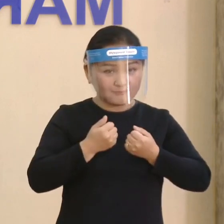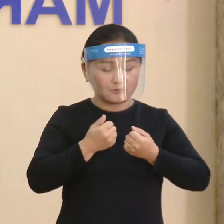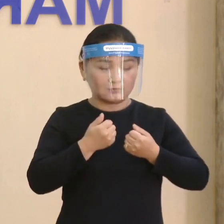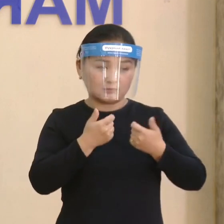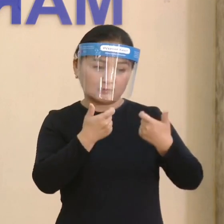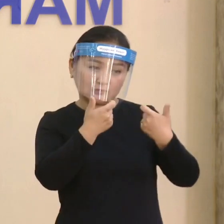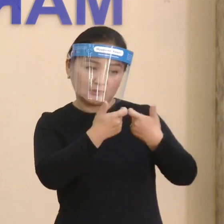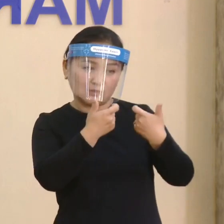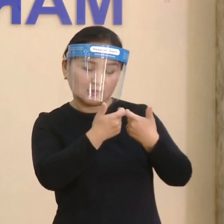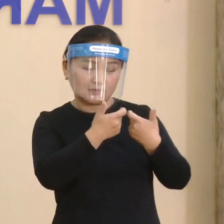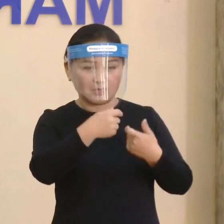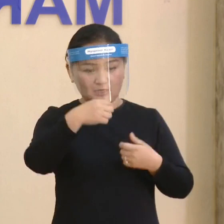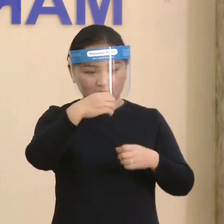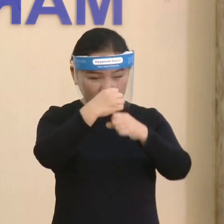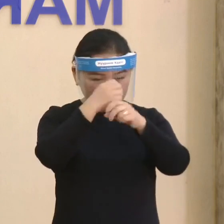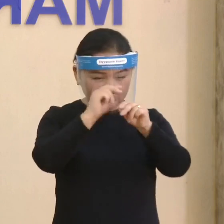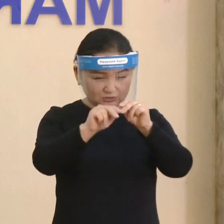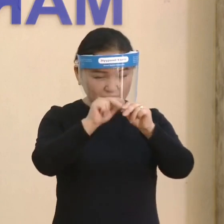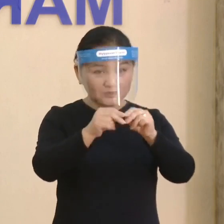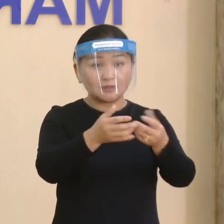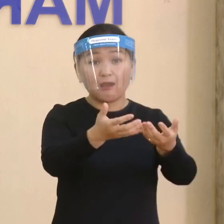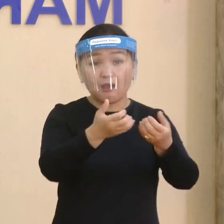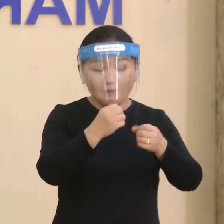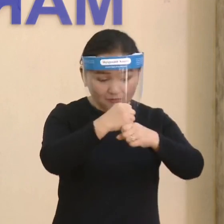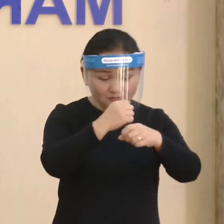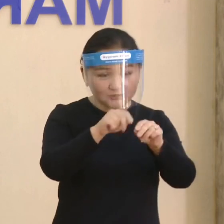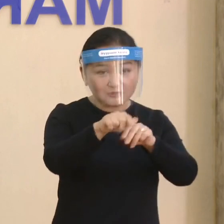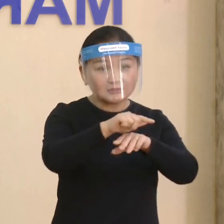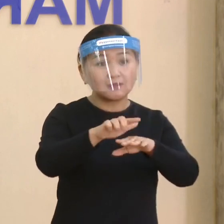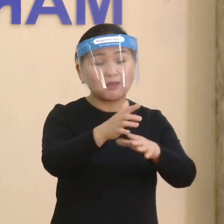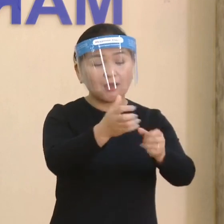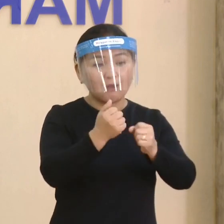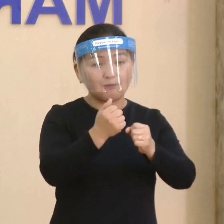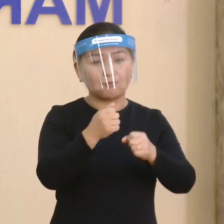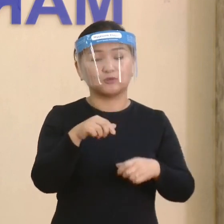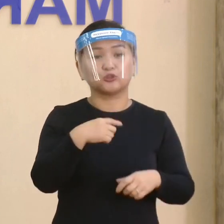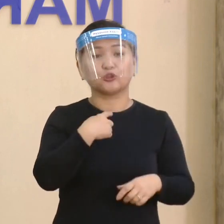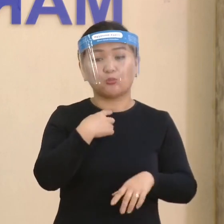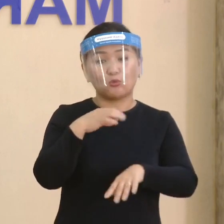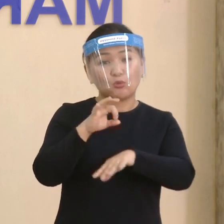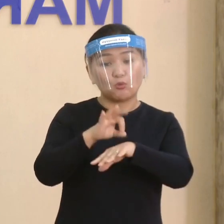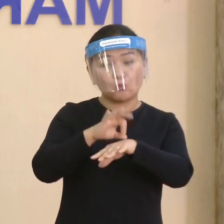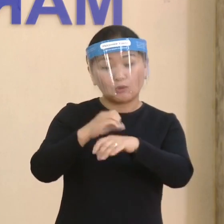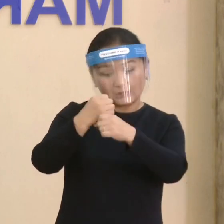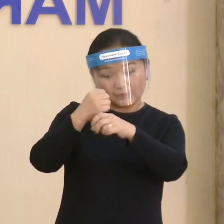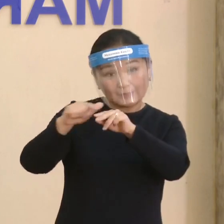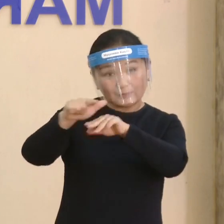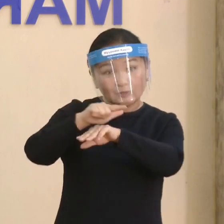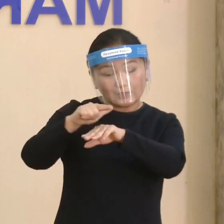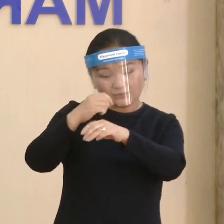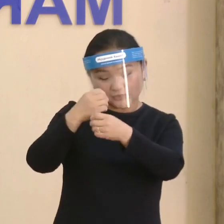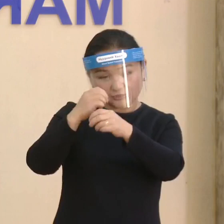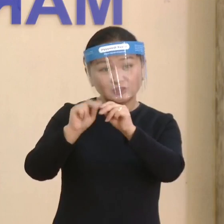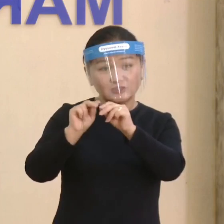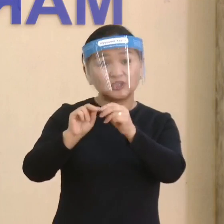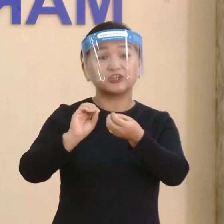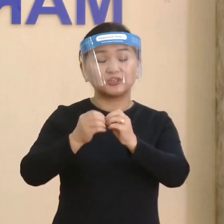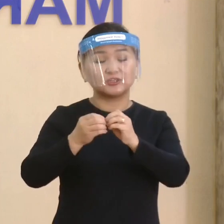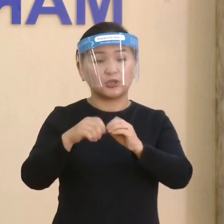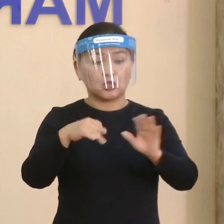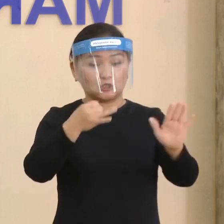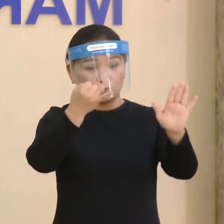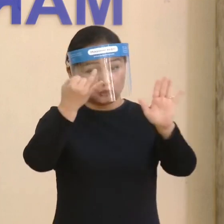тохирсон өвчтнүүдээс шинжилгээ авч томоогийн лабораториудаа шинжилдэгээ. Ийм учраас манайх одоо 7 хоног